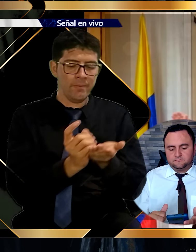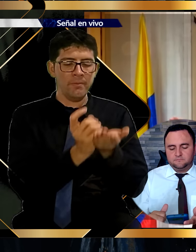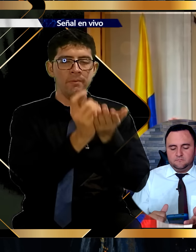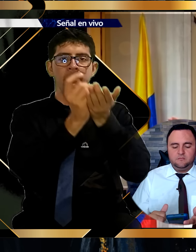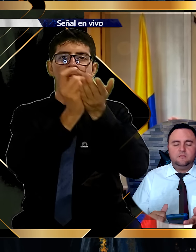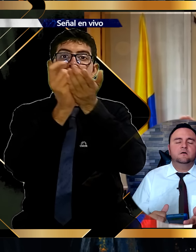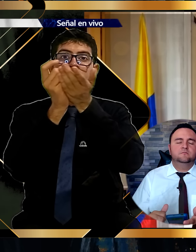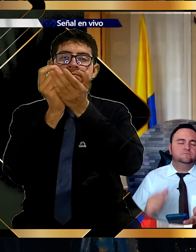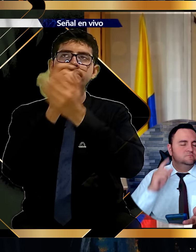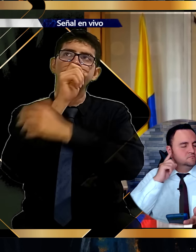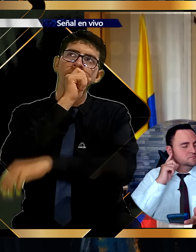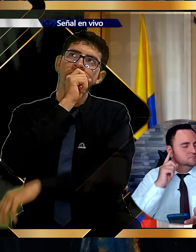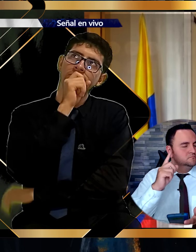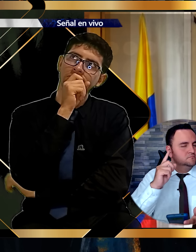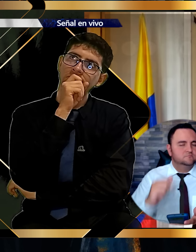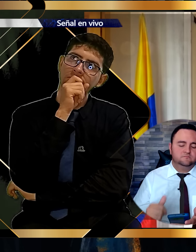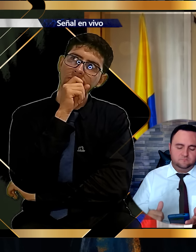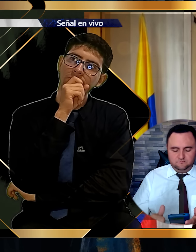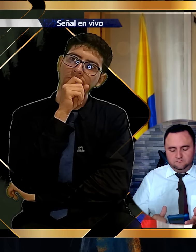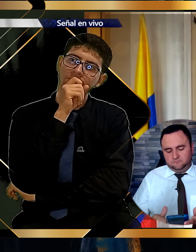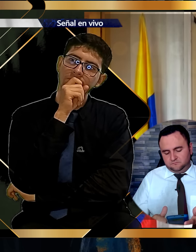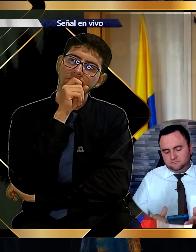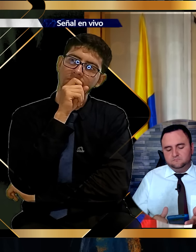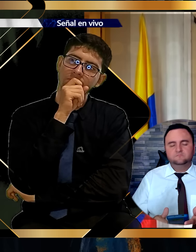señales que la Biblia no tiene.